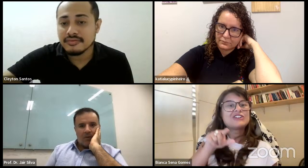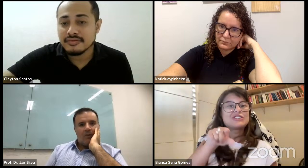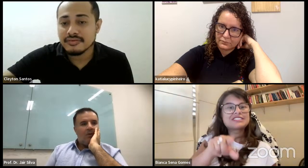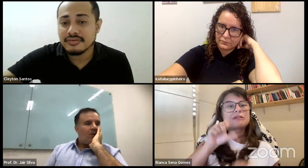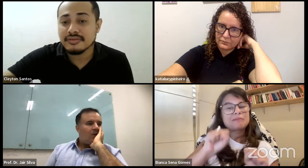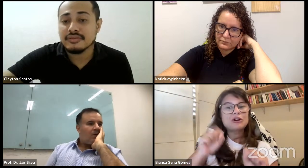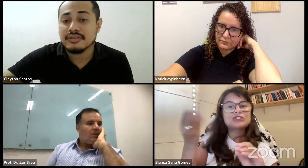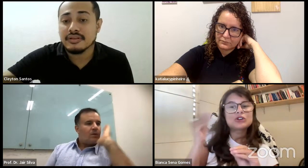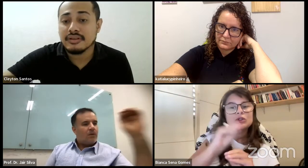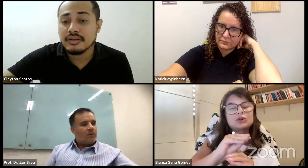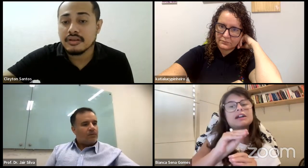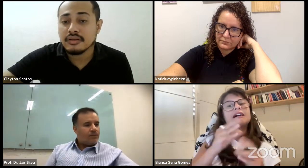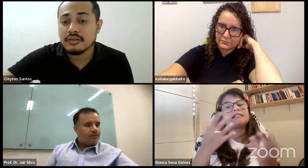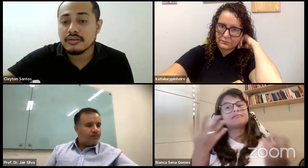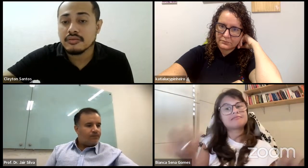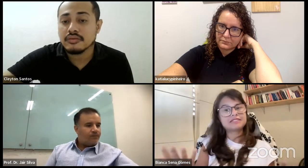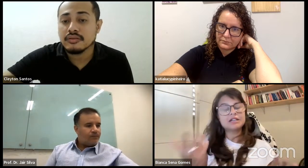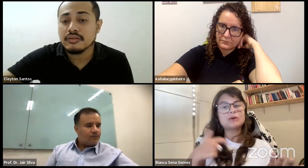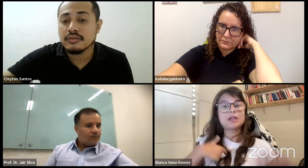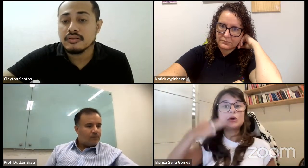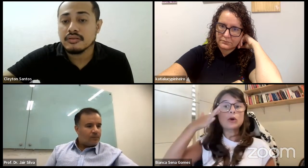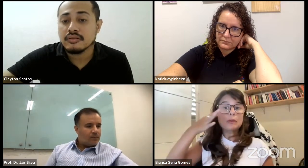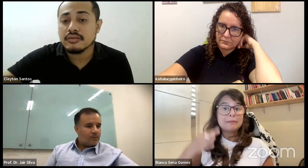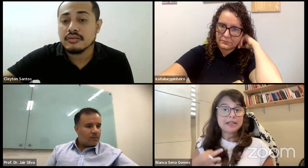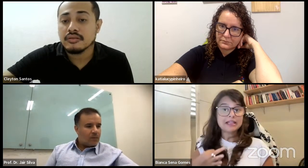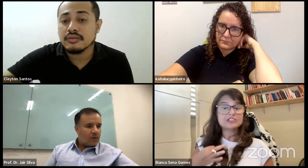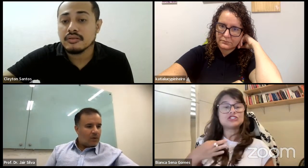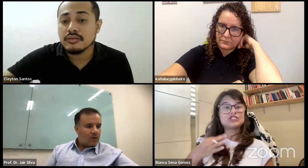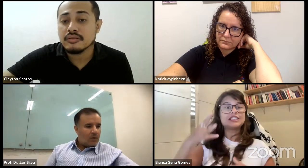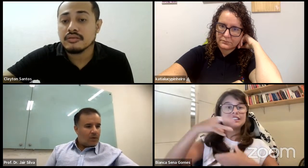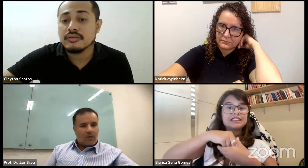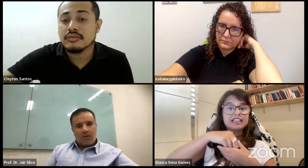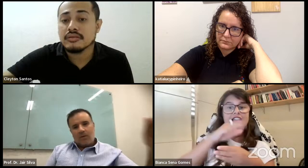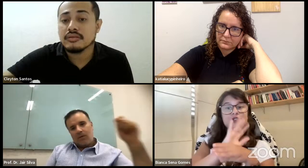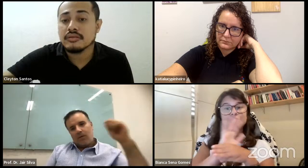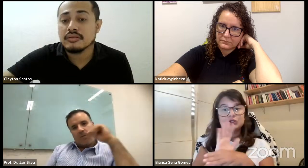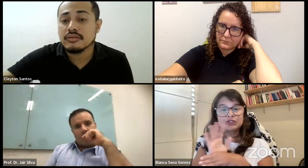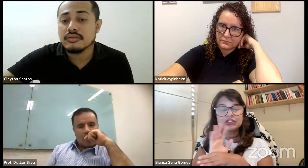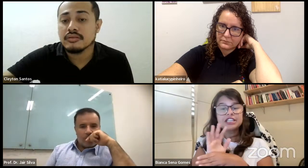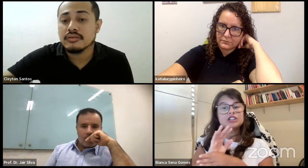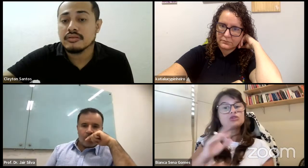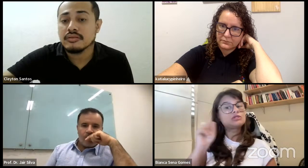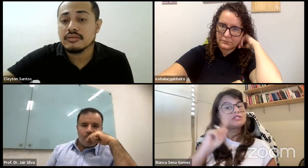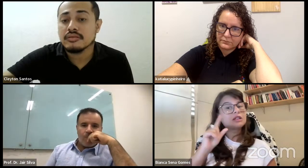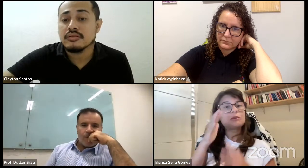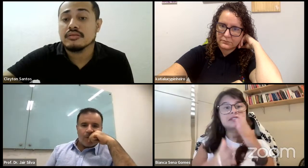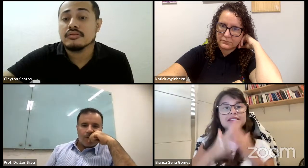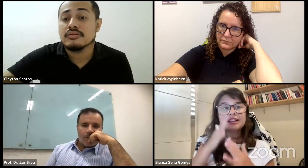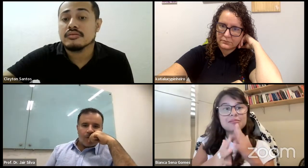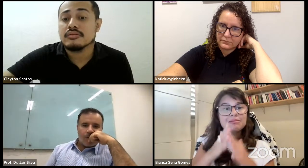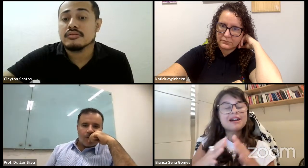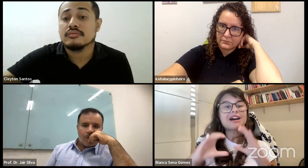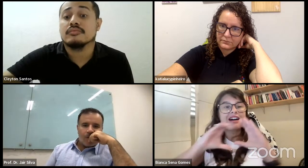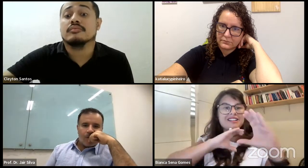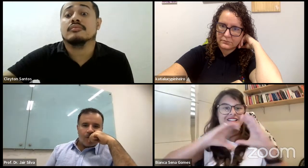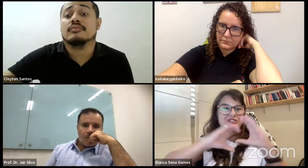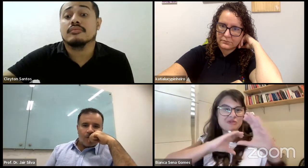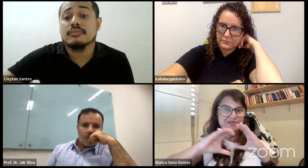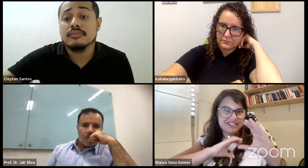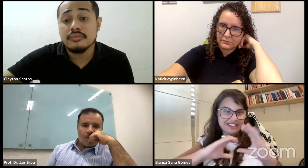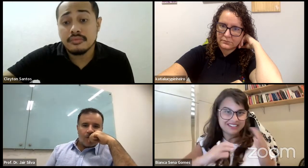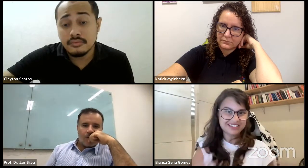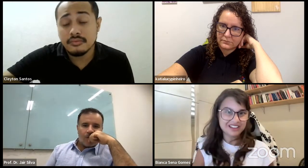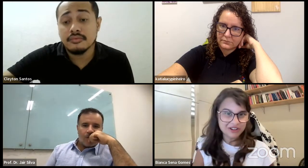assim, ficou de forma, parece que você não pesquisou, digamos assim, mas aí